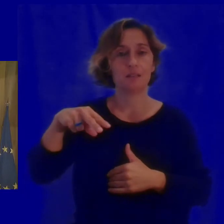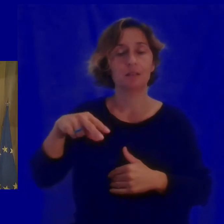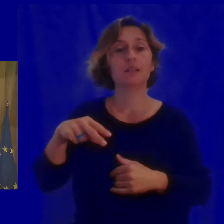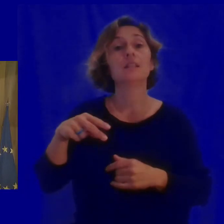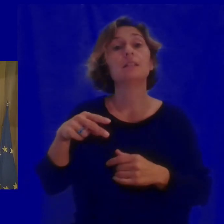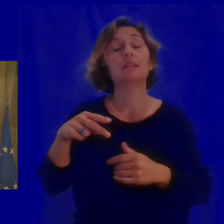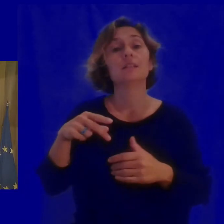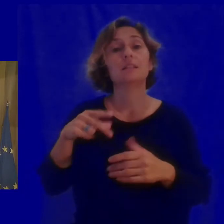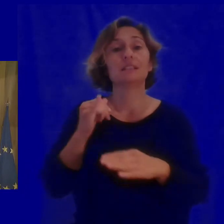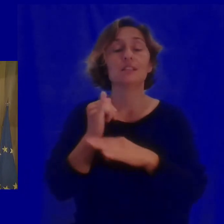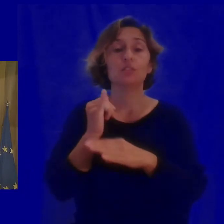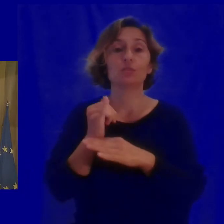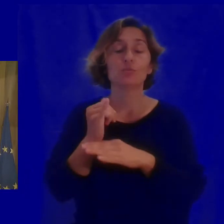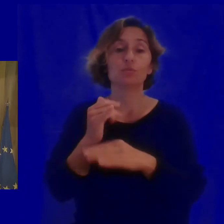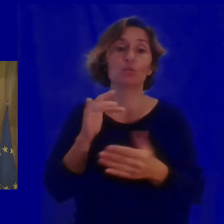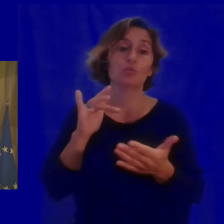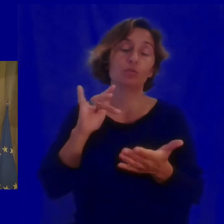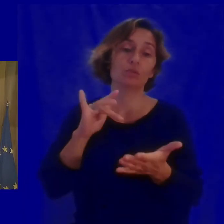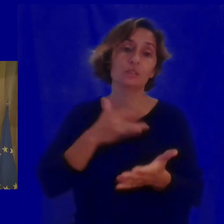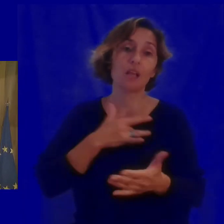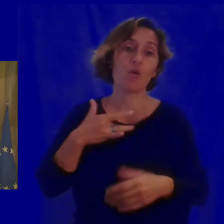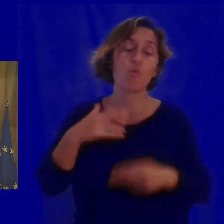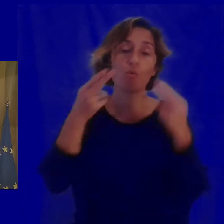del Instituto de Salud Pública y Laboral de Navarra.